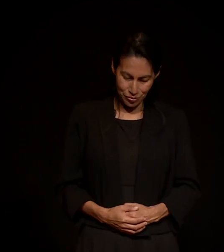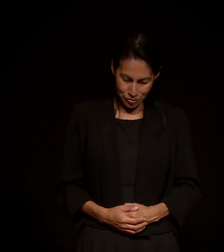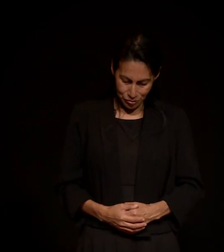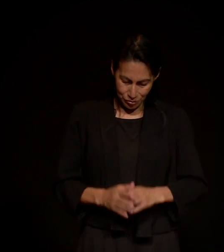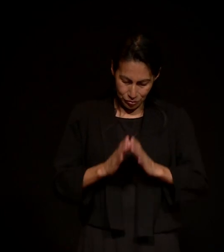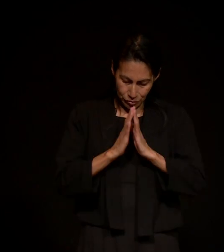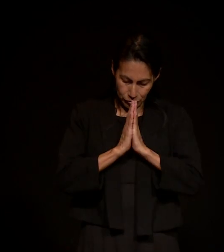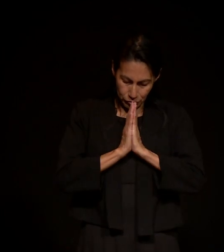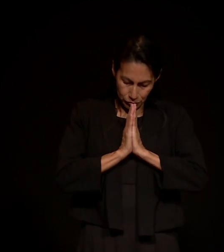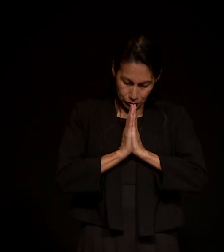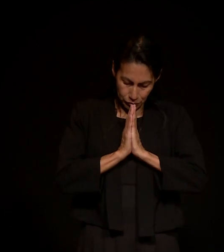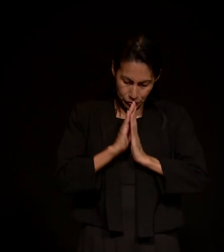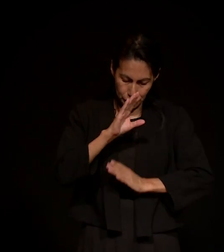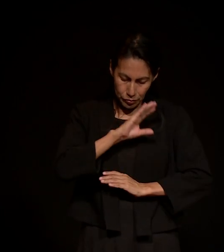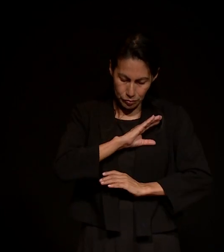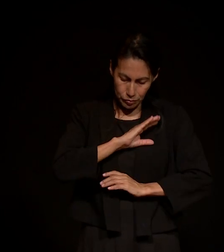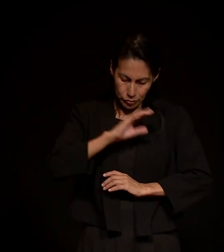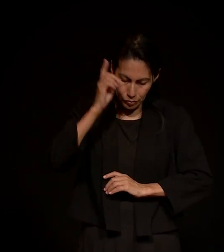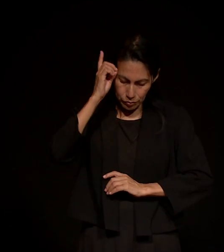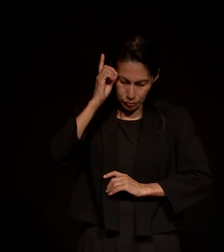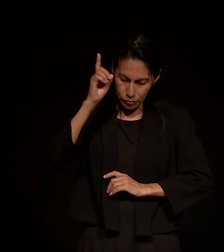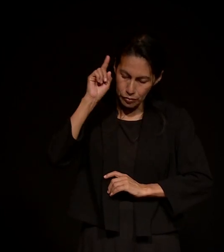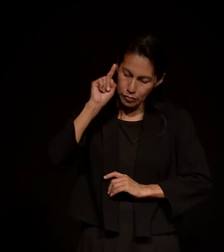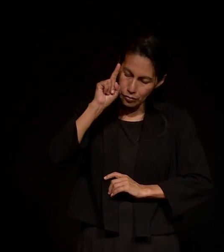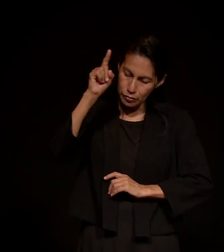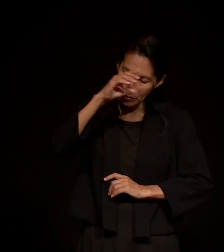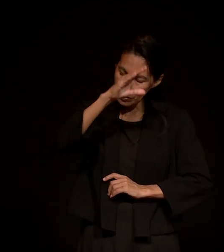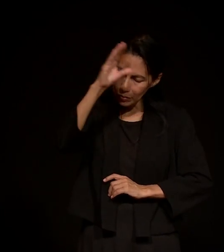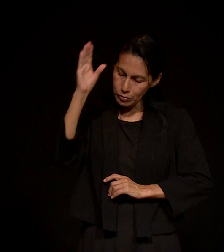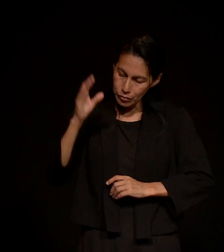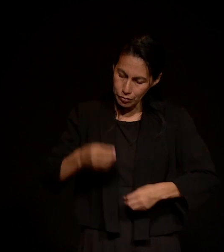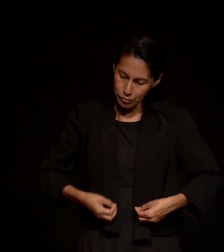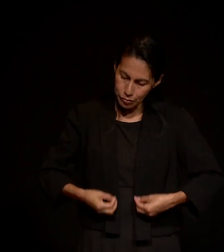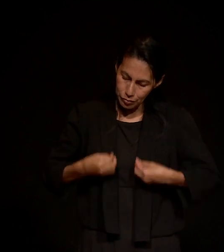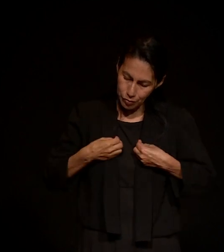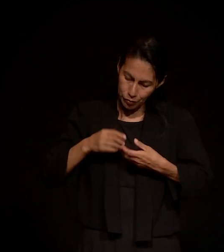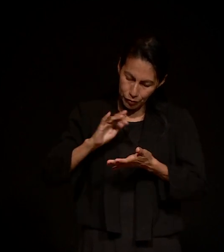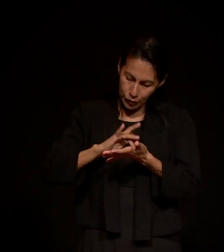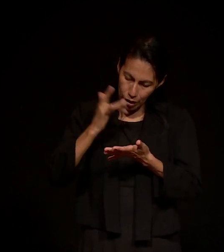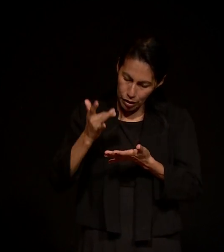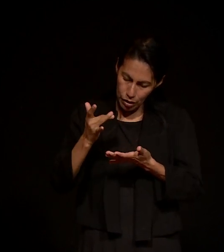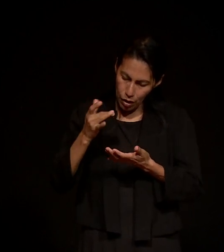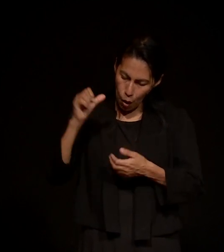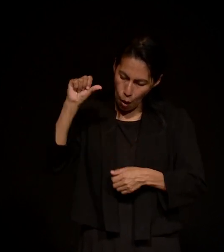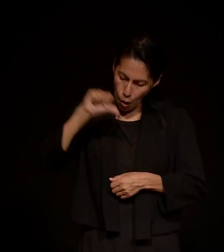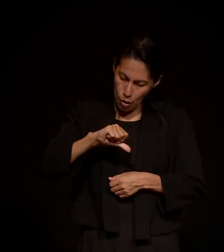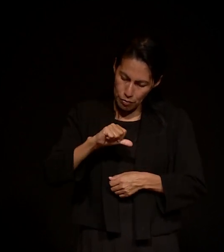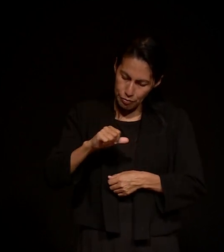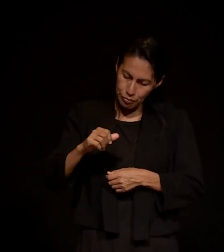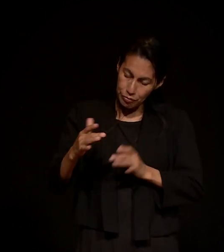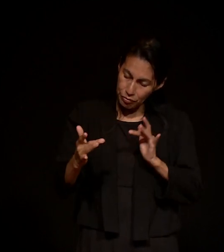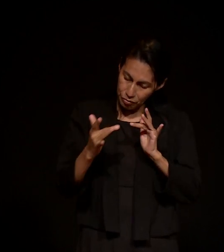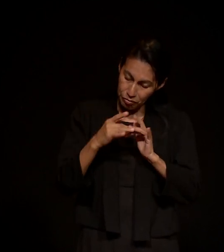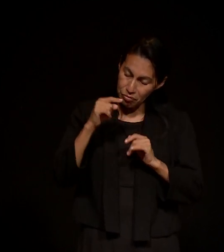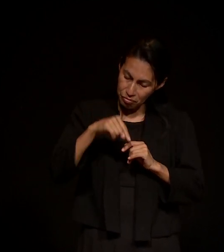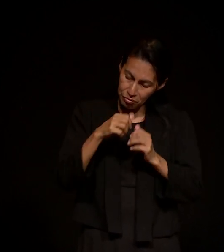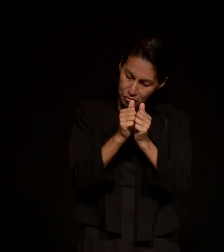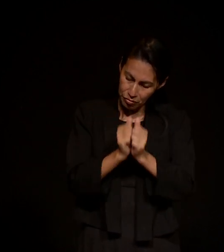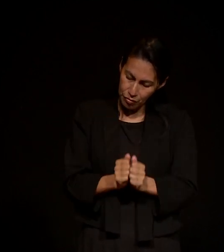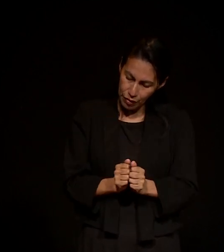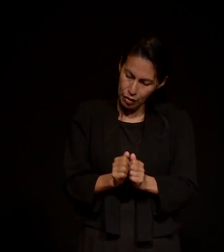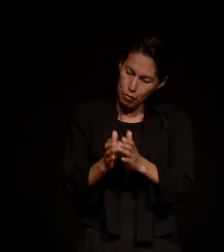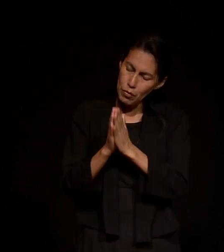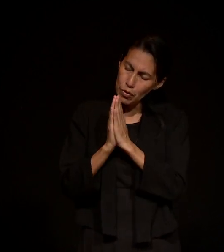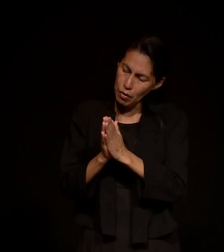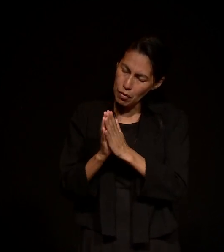imposible. Querido Jesús, que estás en el cielo, gracias porque hoy podemos estar aquí. Cuida